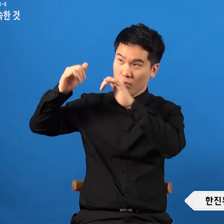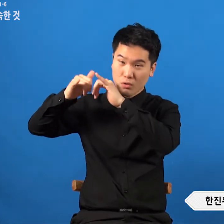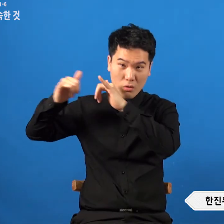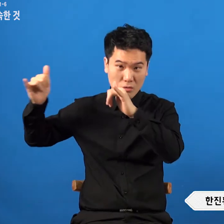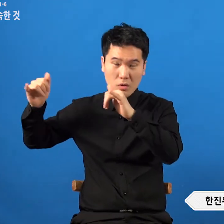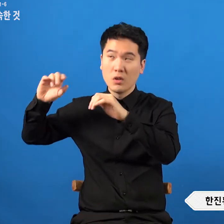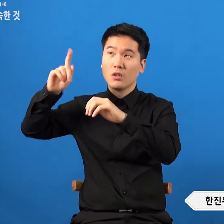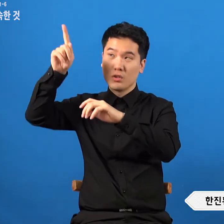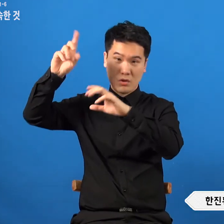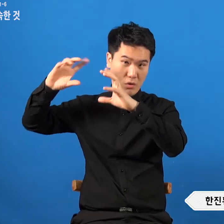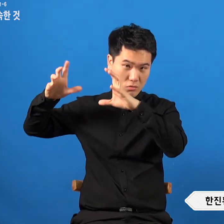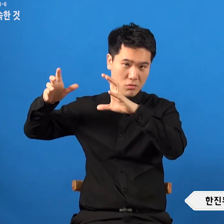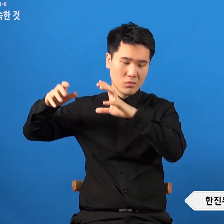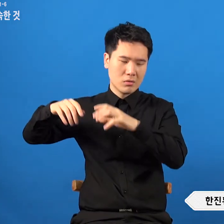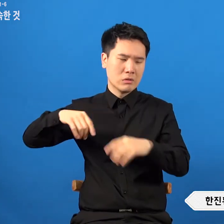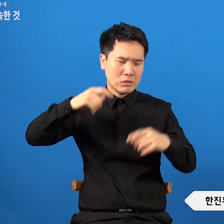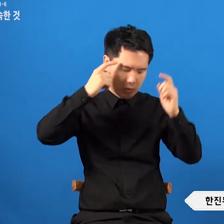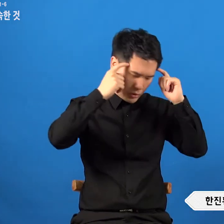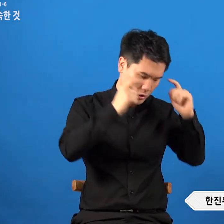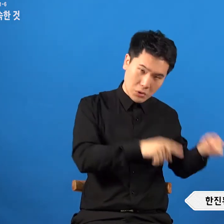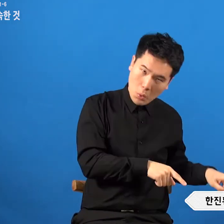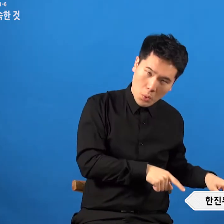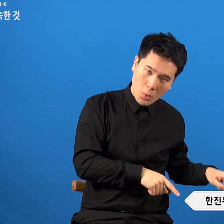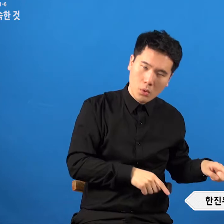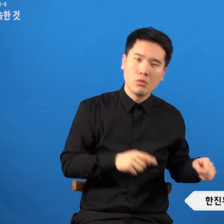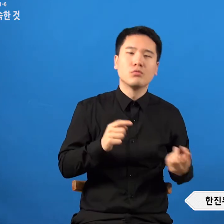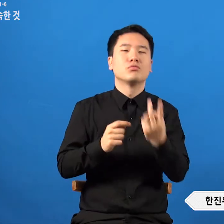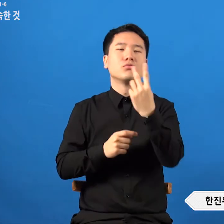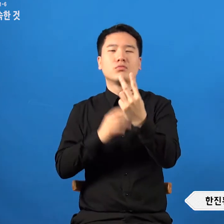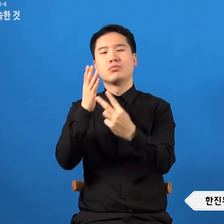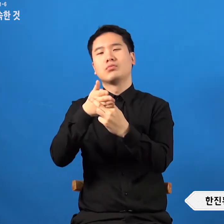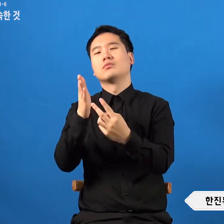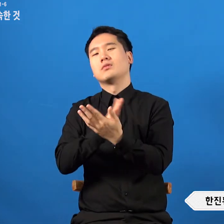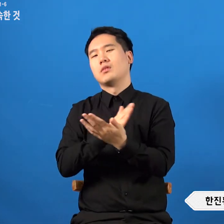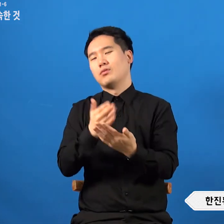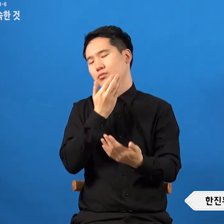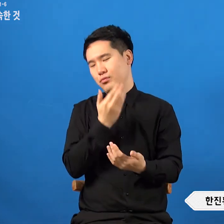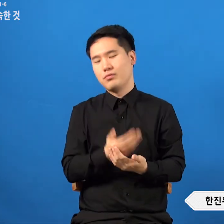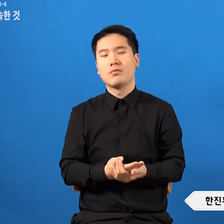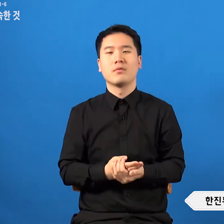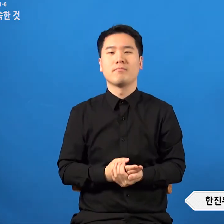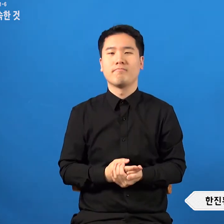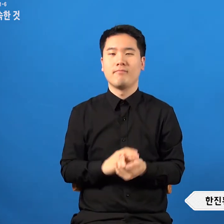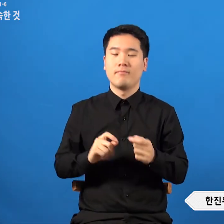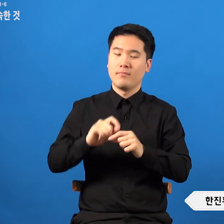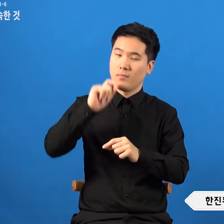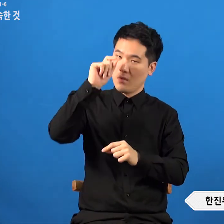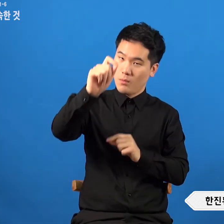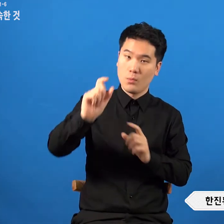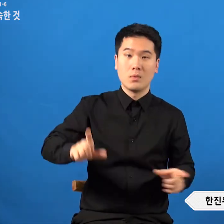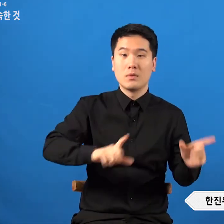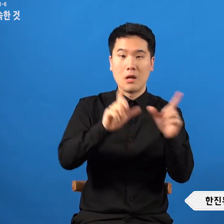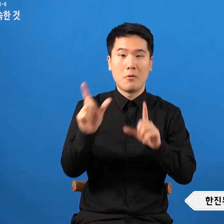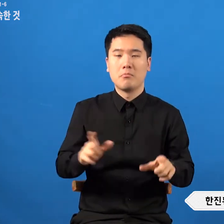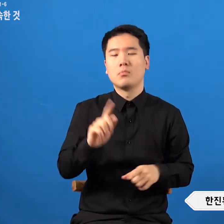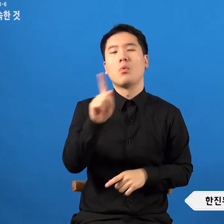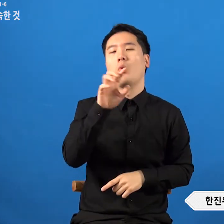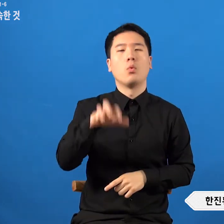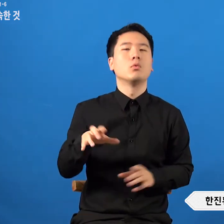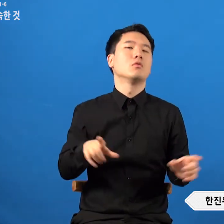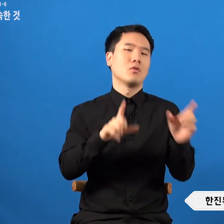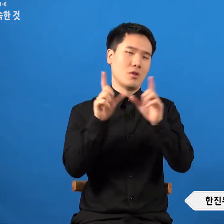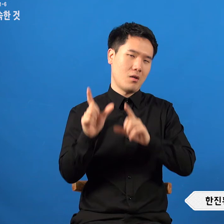천국이냐 지옥이냐, 그것보다 더 중요한 것이 어디 있습니까? 영원한 삶을 어디서 살게